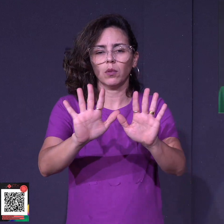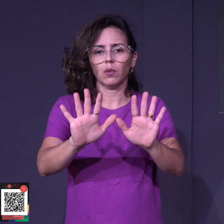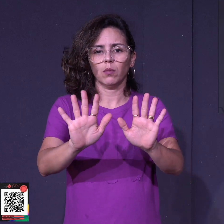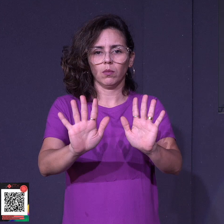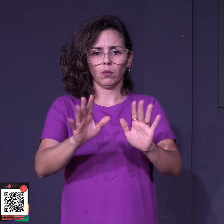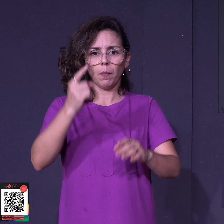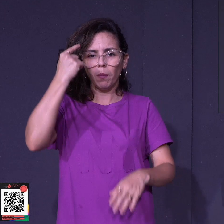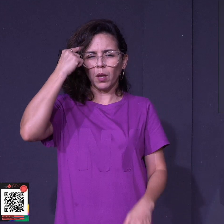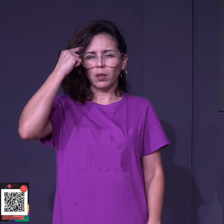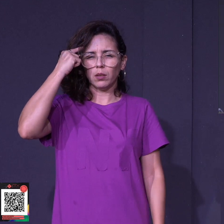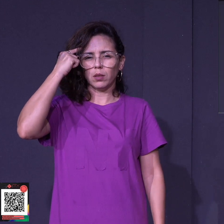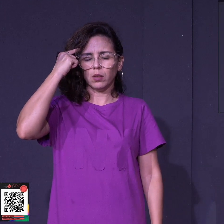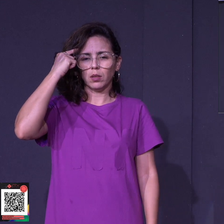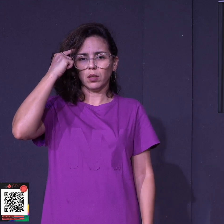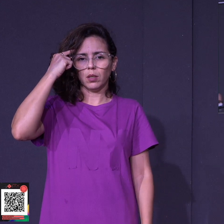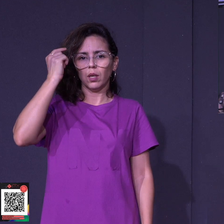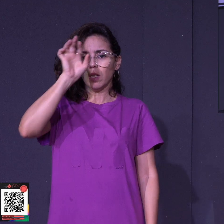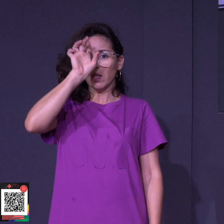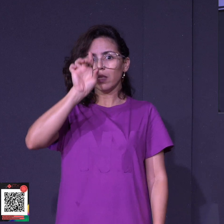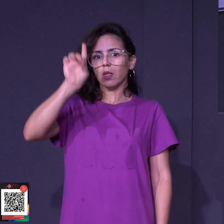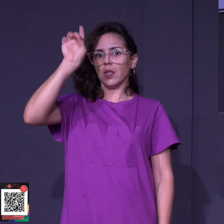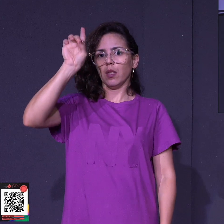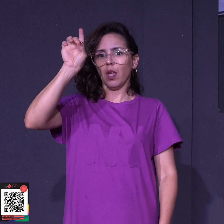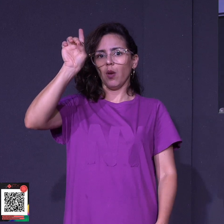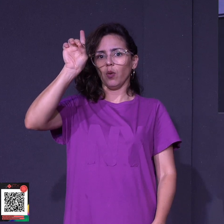Deus está no controle da tua vida?